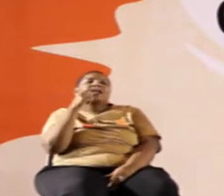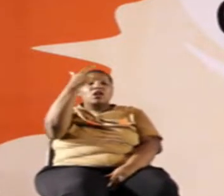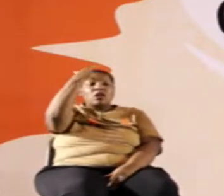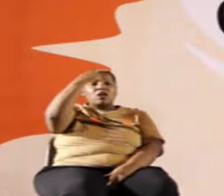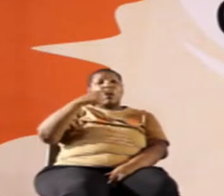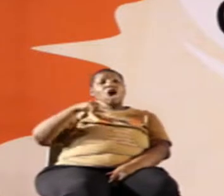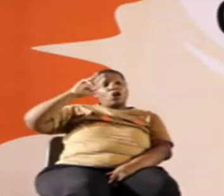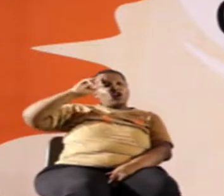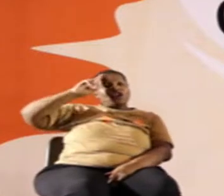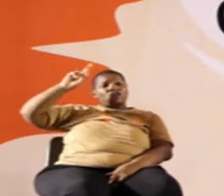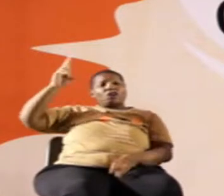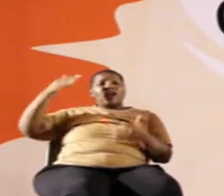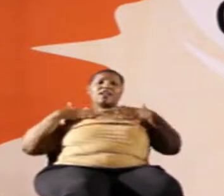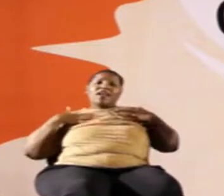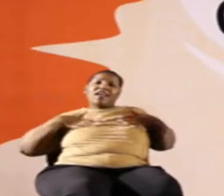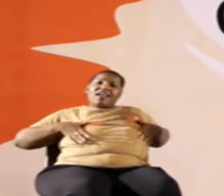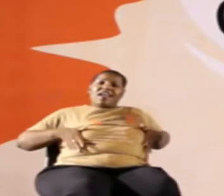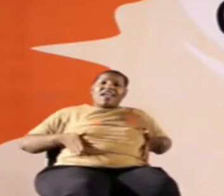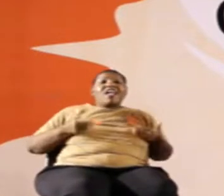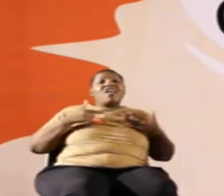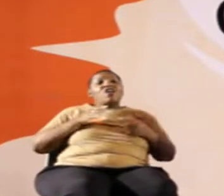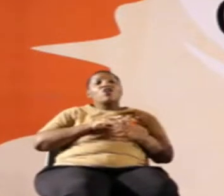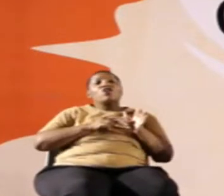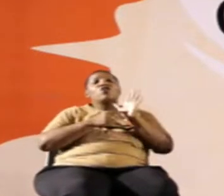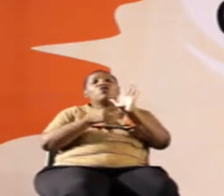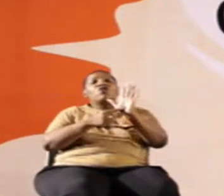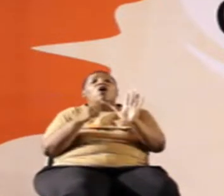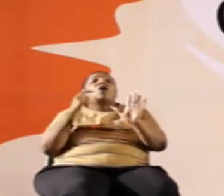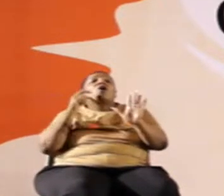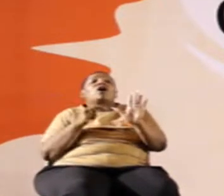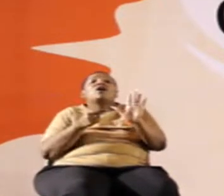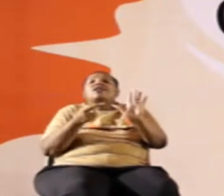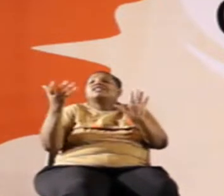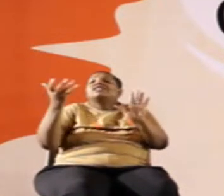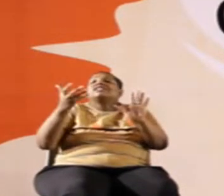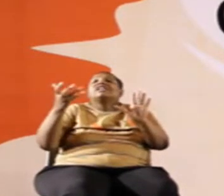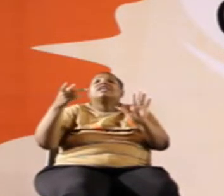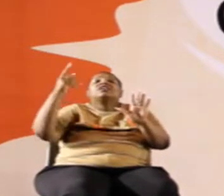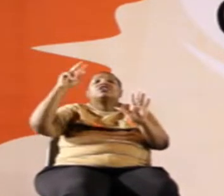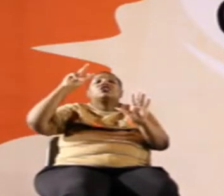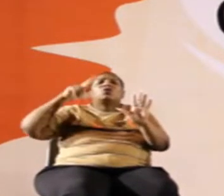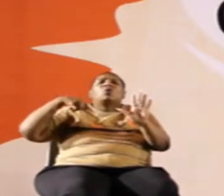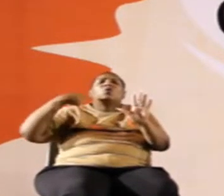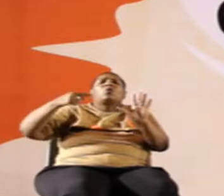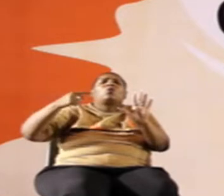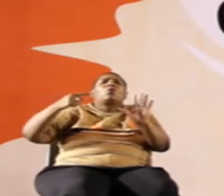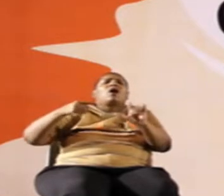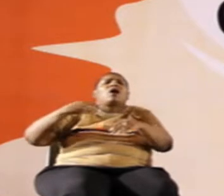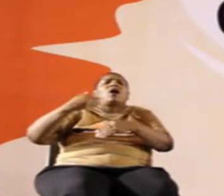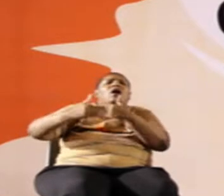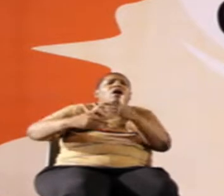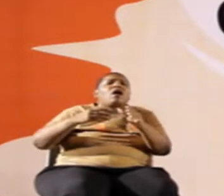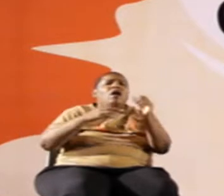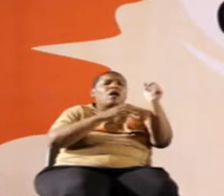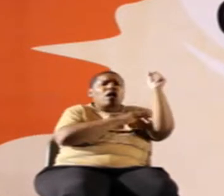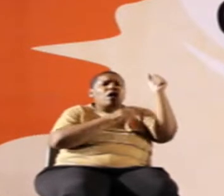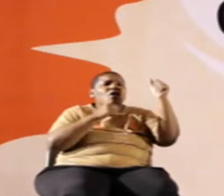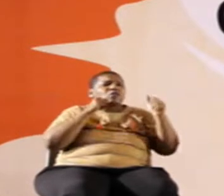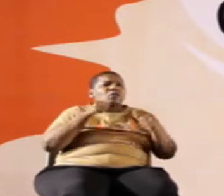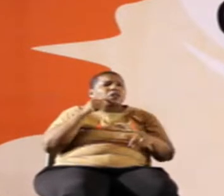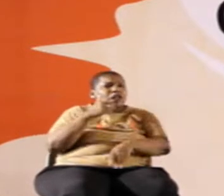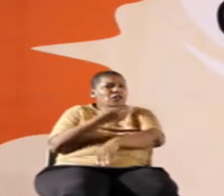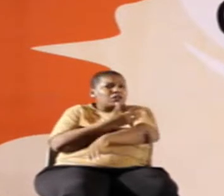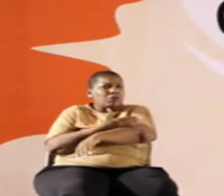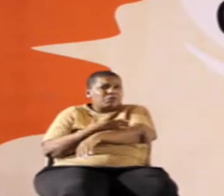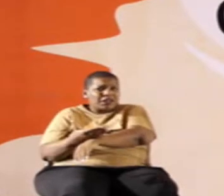próprio corpo, vão lá exercer sua sexualidade décadas depois da invenção do feminismo pelas mulheres